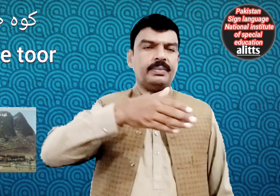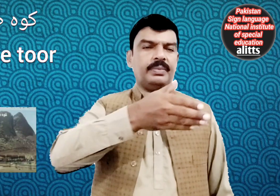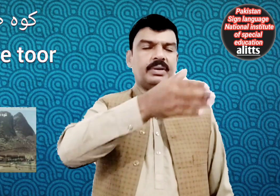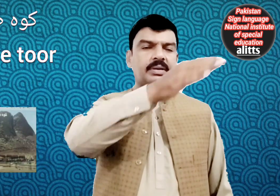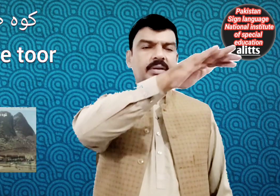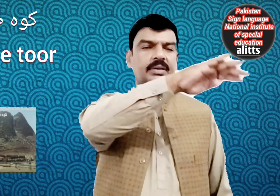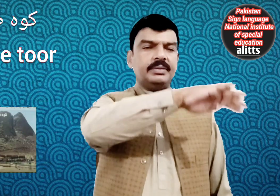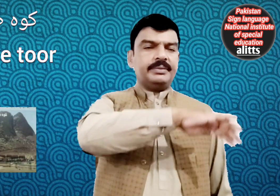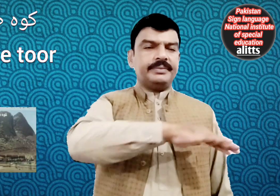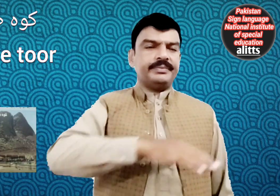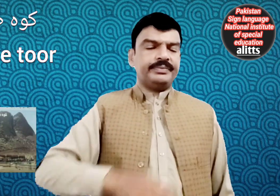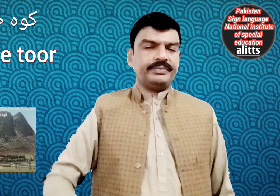पहाड़।